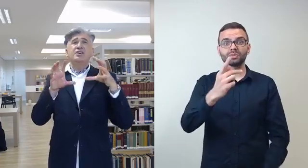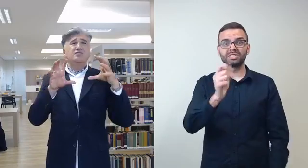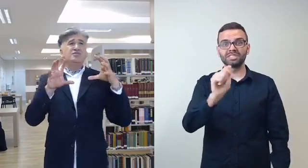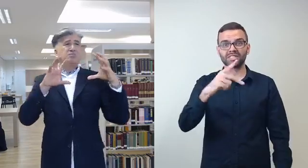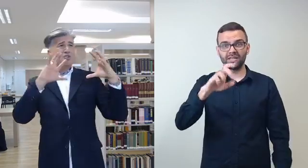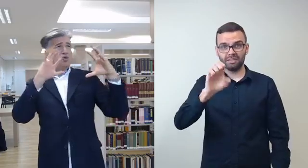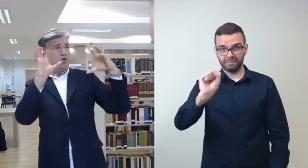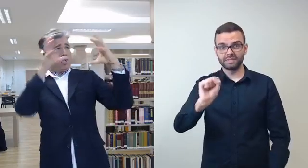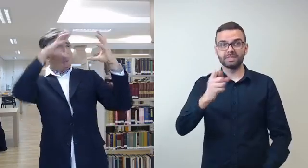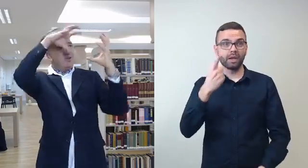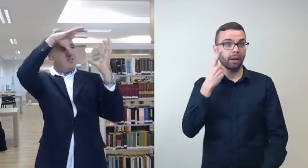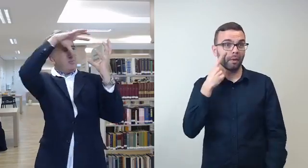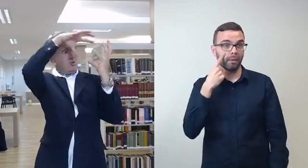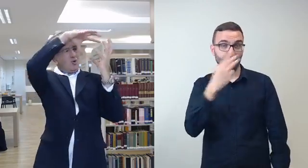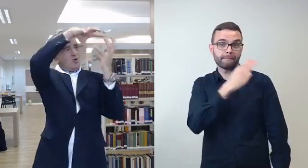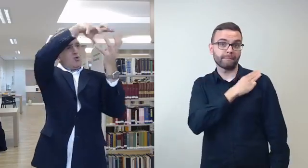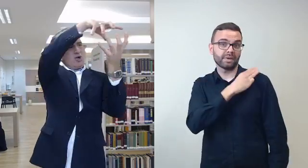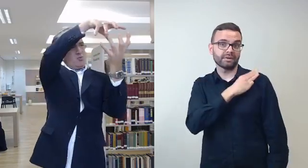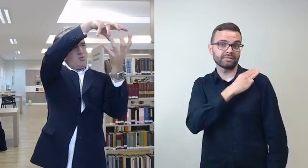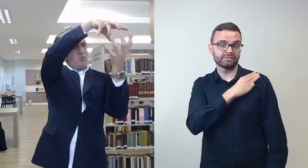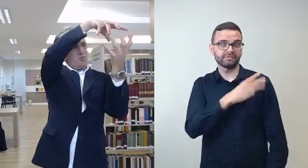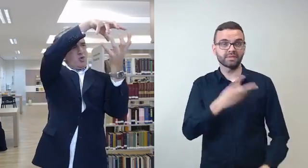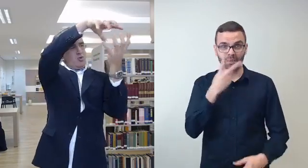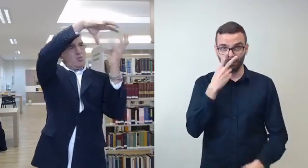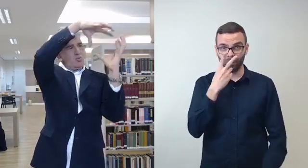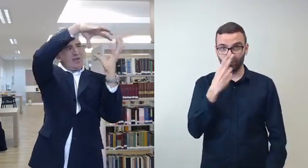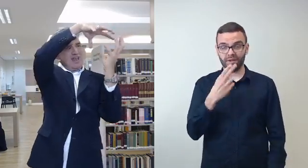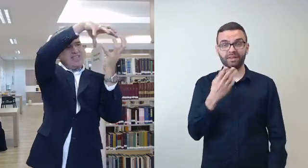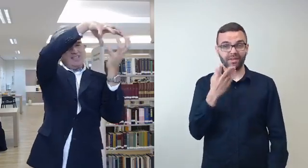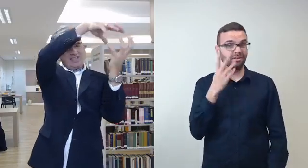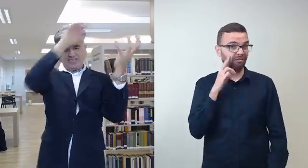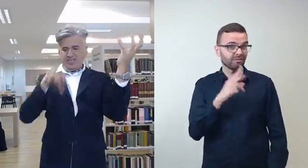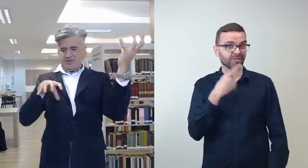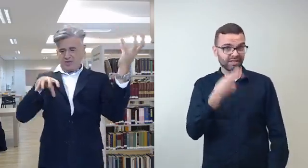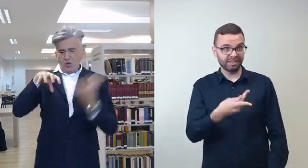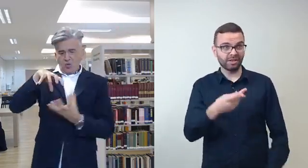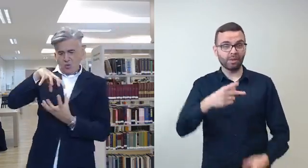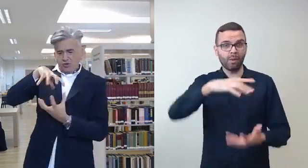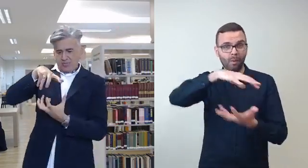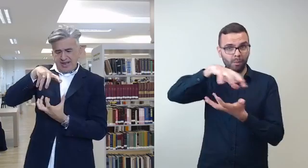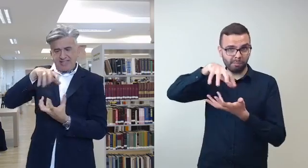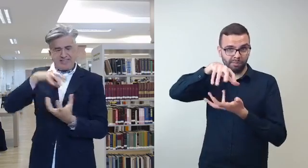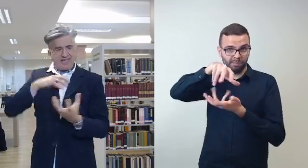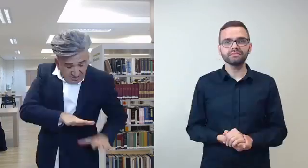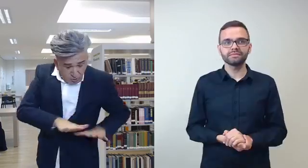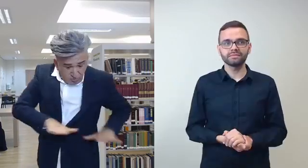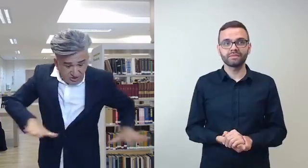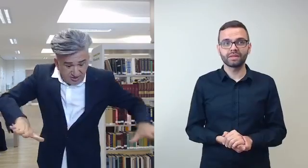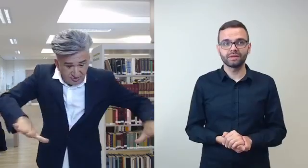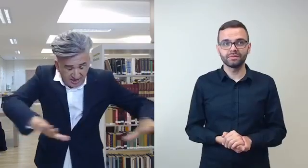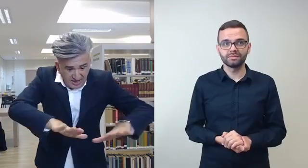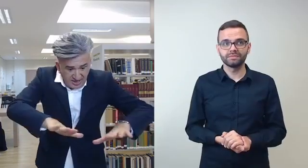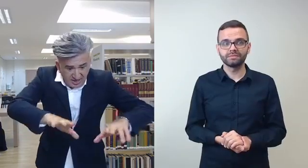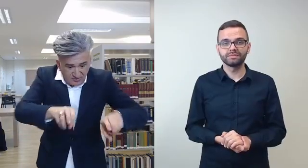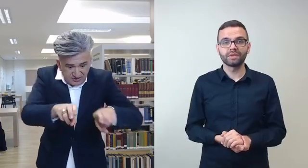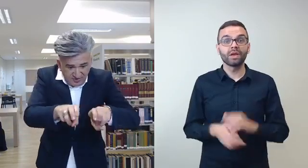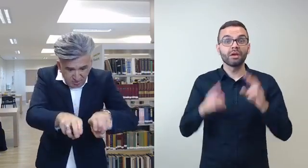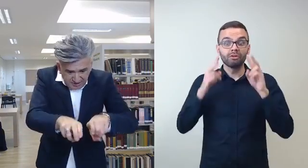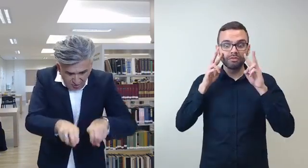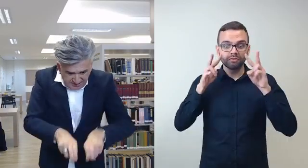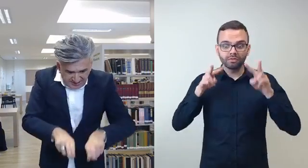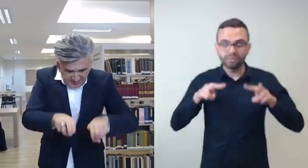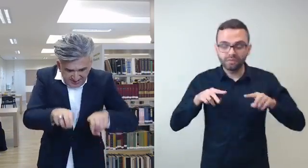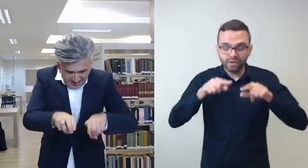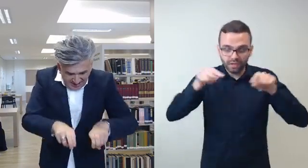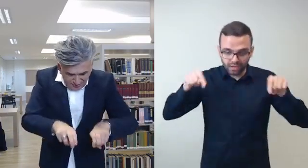intérprete, você pode colocar, por exemplo, um planeta aqui, o outro planeta aqui, o objeto está ali, você vai botar